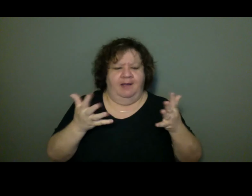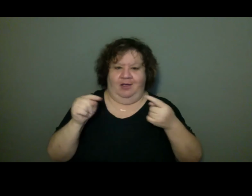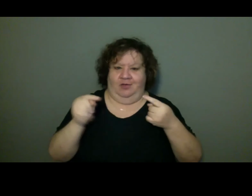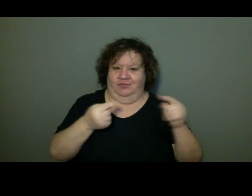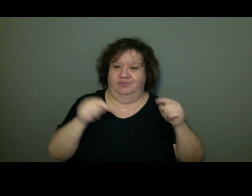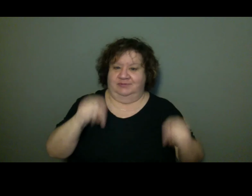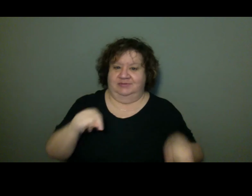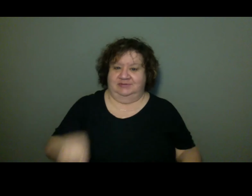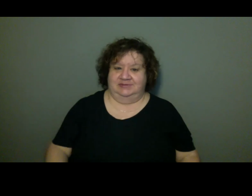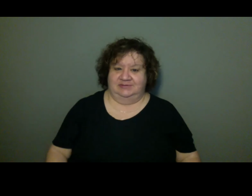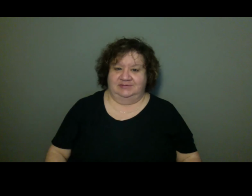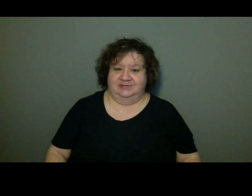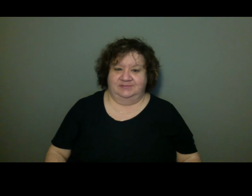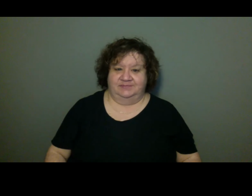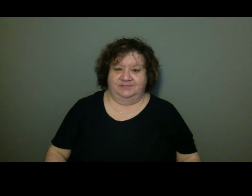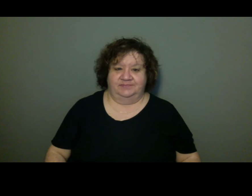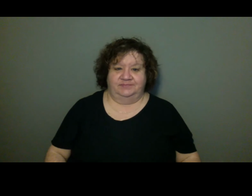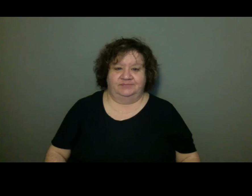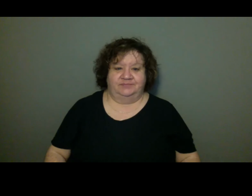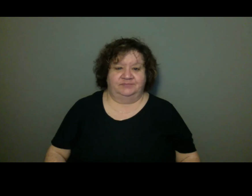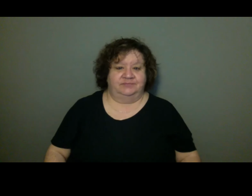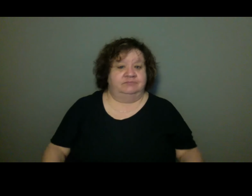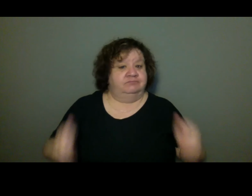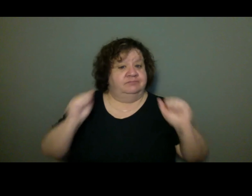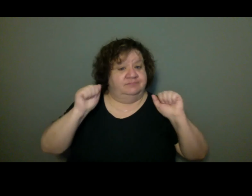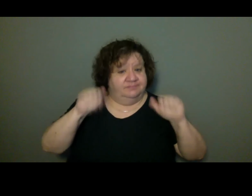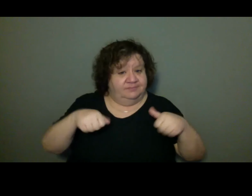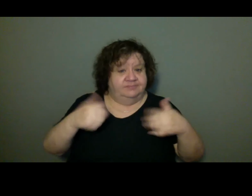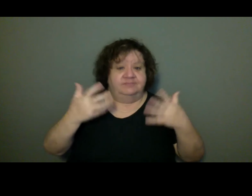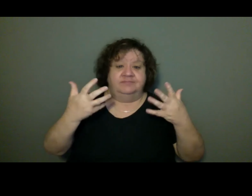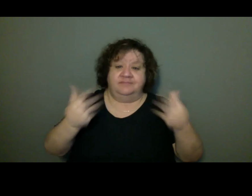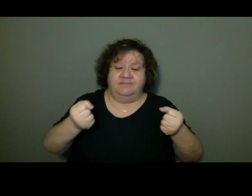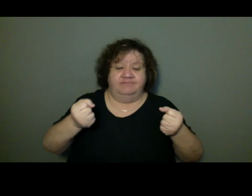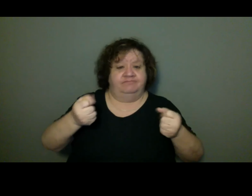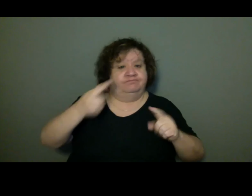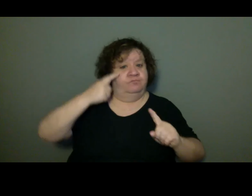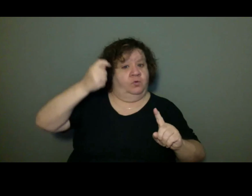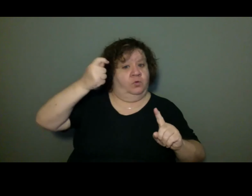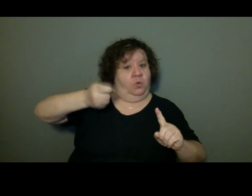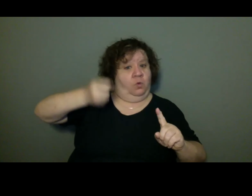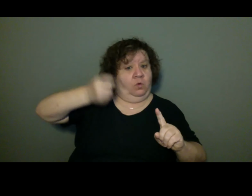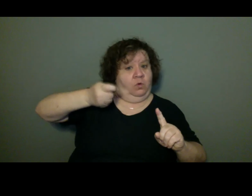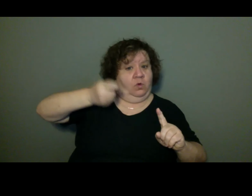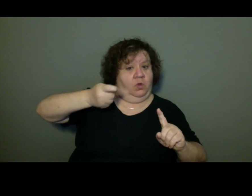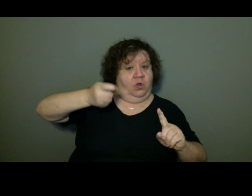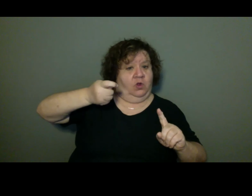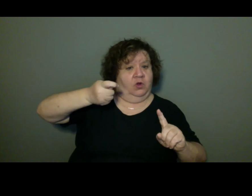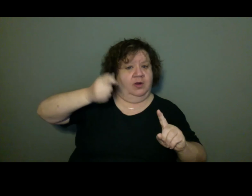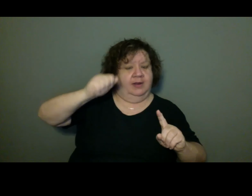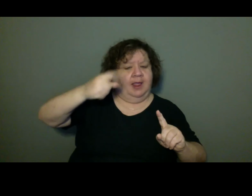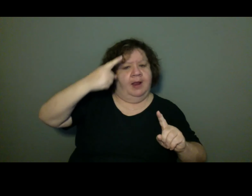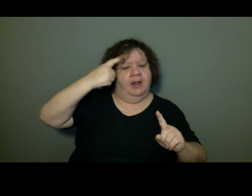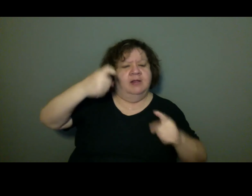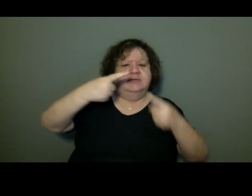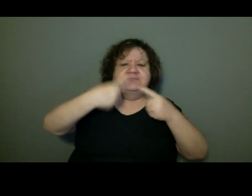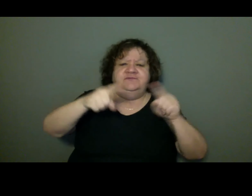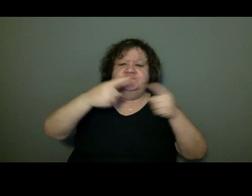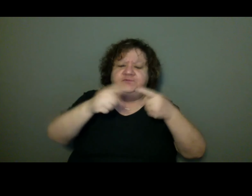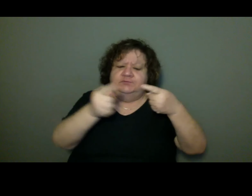aceptables y correctos para los niños y que los niños tengan la posibilidad también de expresarse.